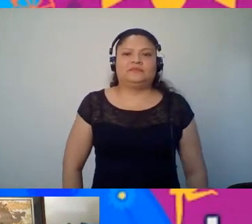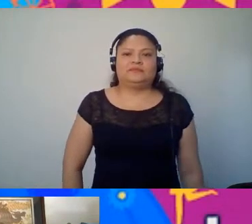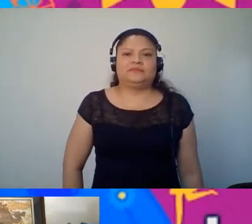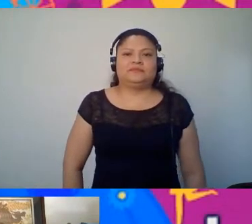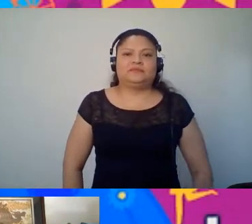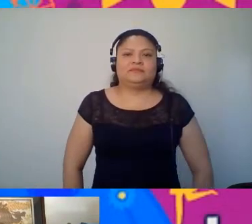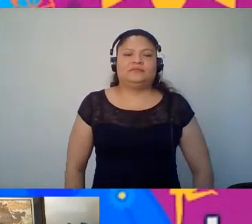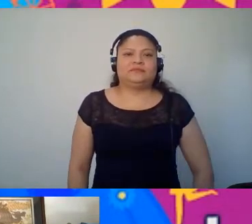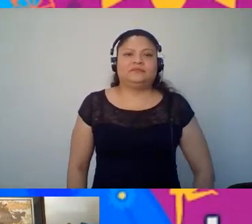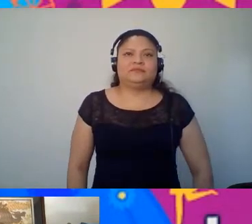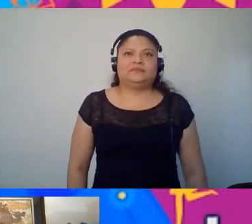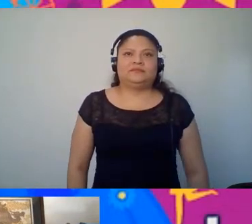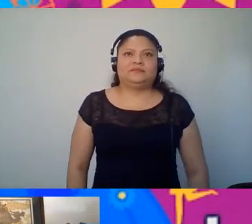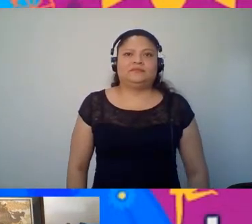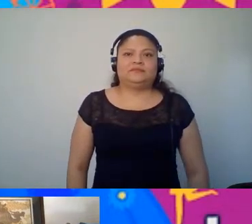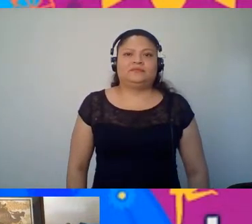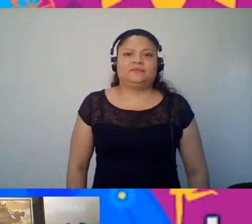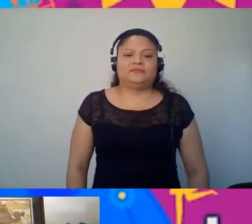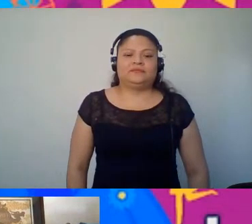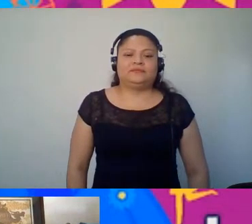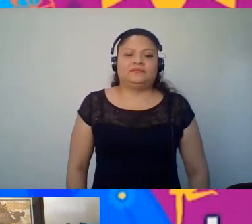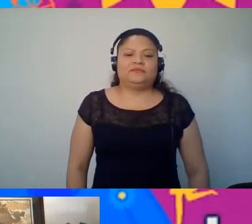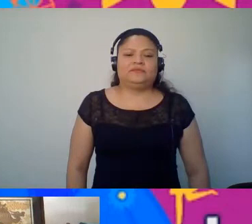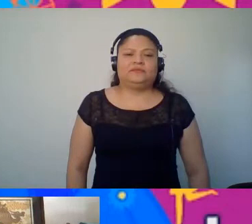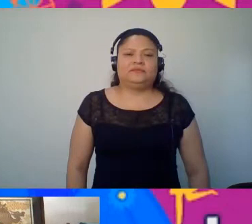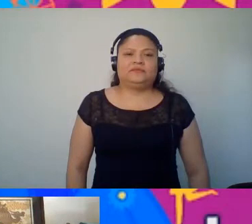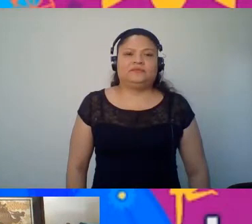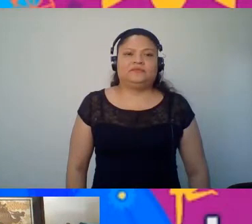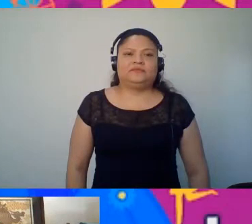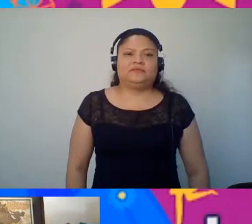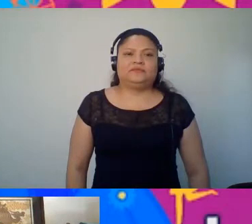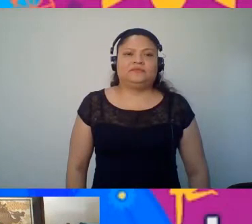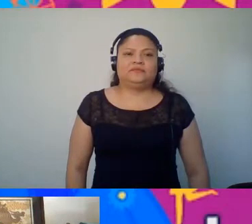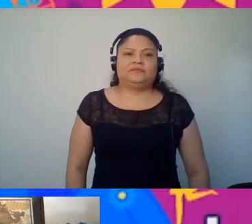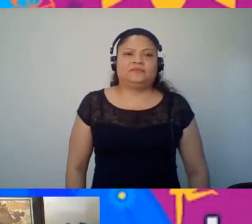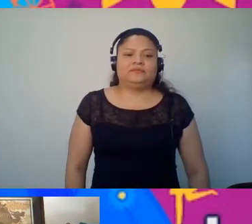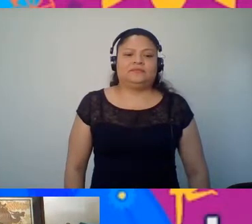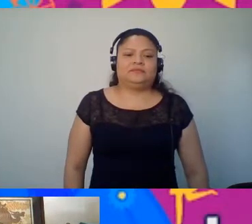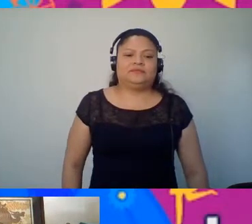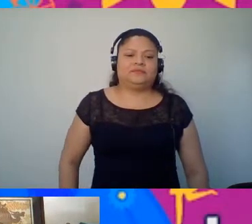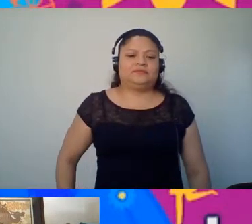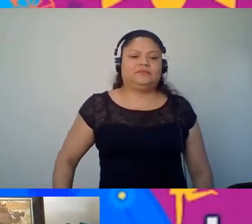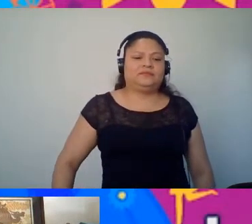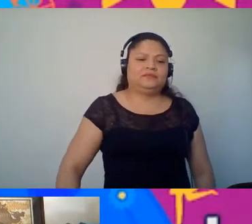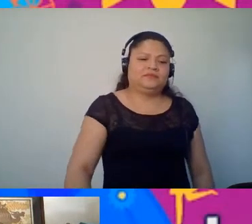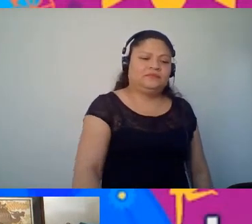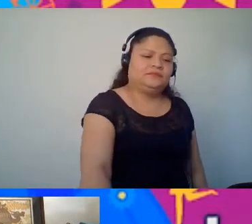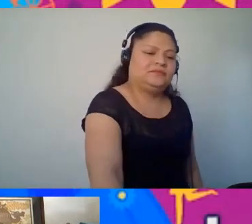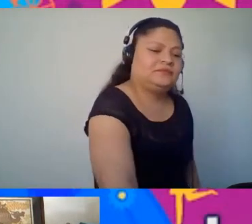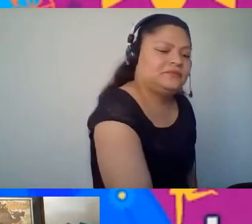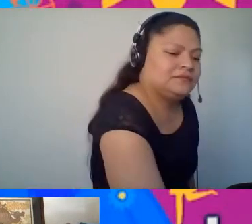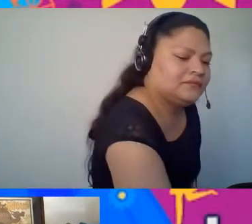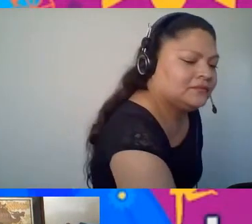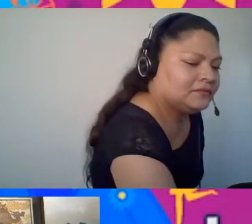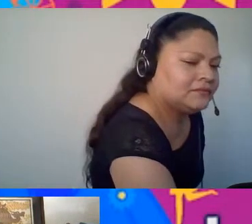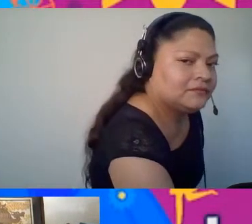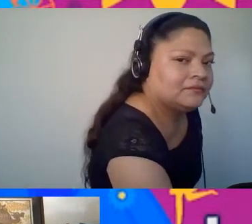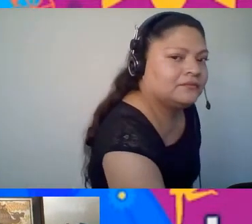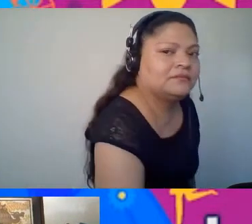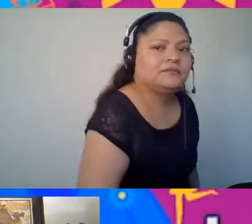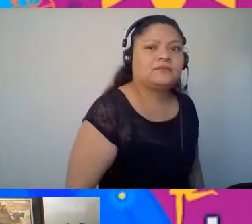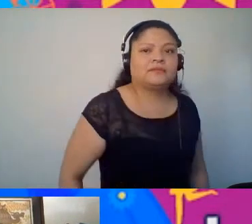de primaria, secundaria, pues, alguien con un background de matemáticas general, basta. Si va a ser algo